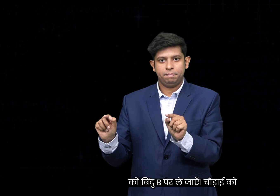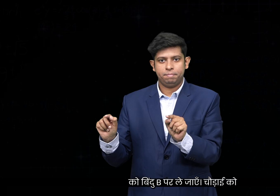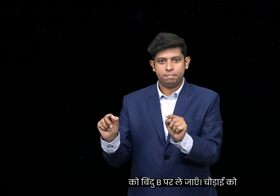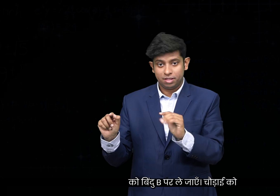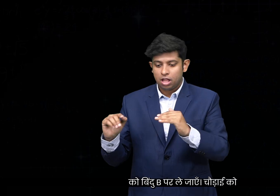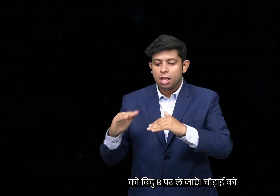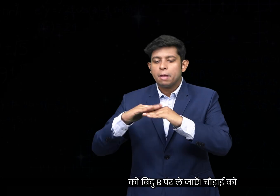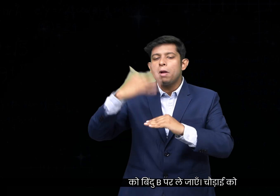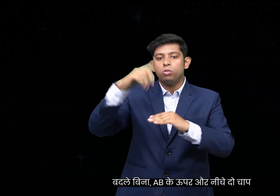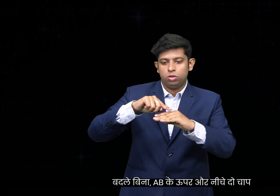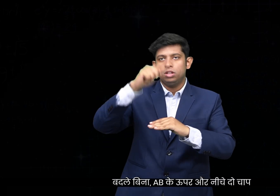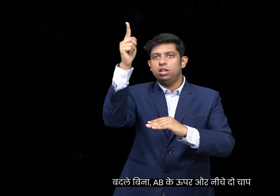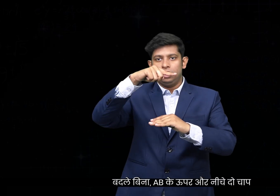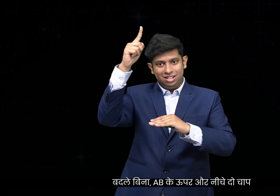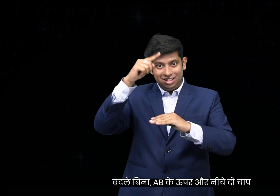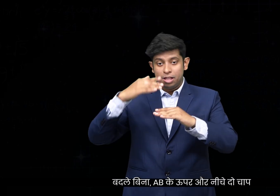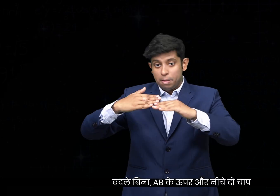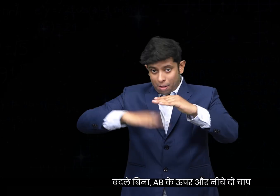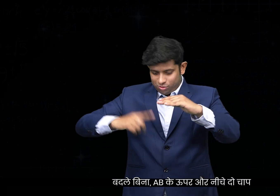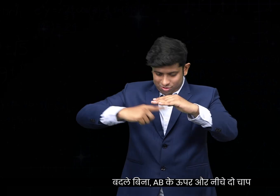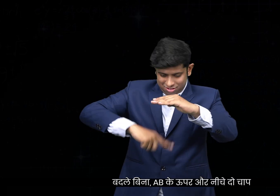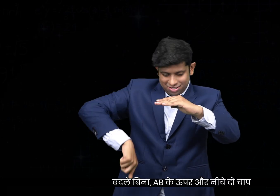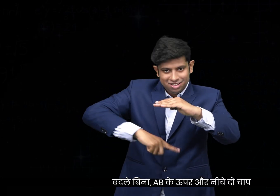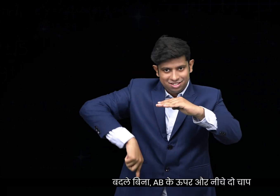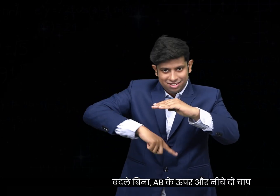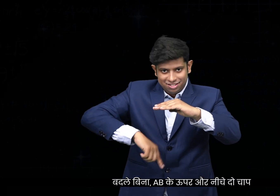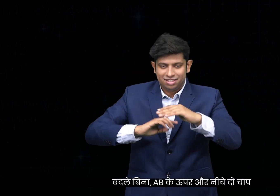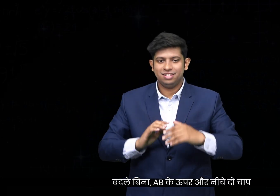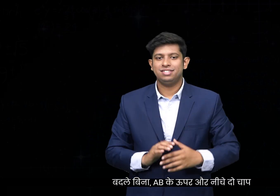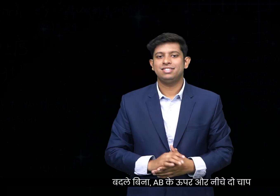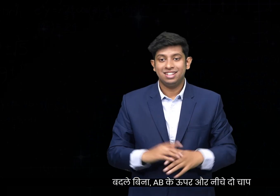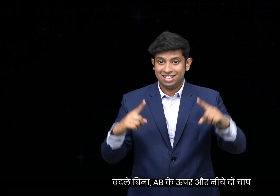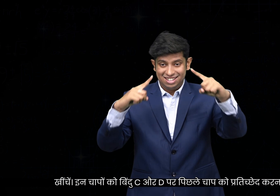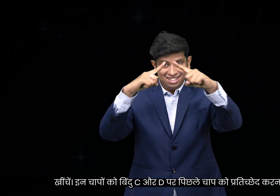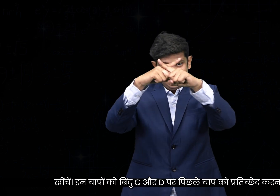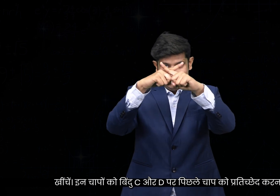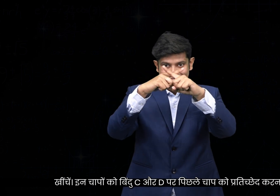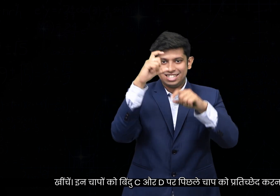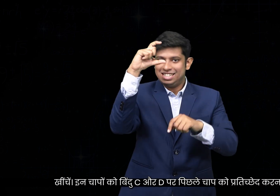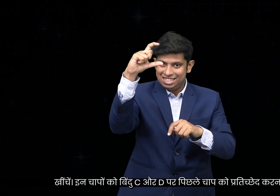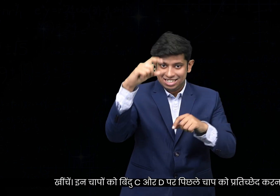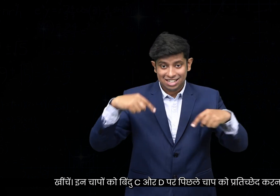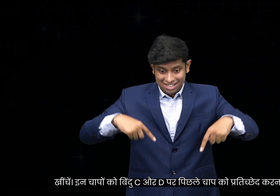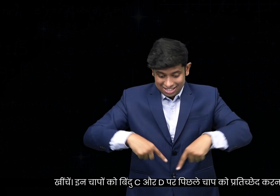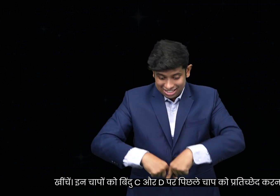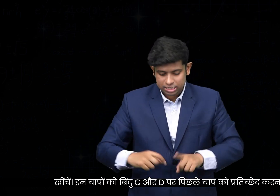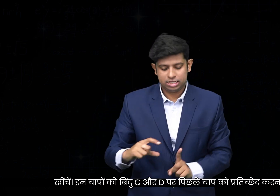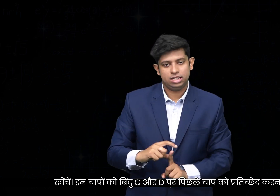जाएं। चौड़ाई को बदले बिना AB के ऊपर और नीचे दो छाप खींचें। इन छापों को बिंदु